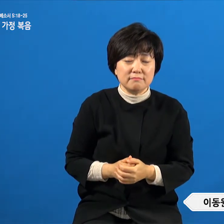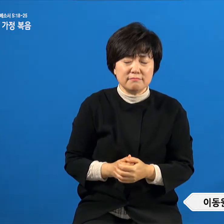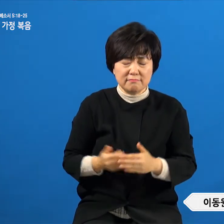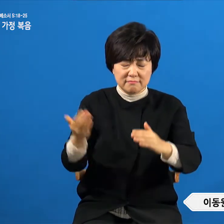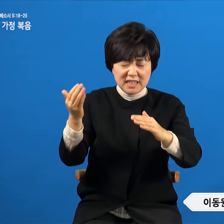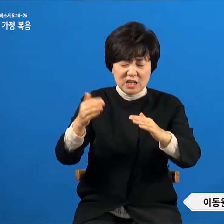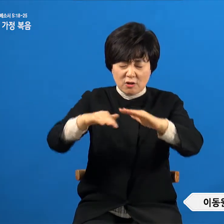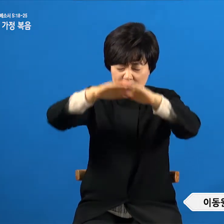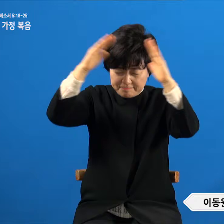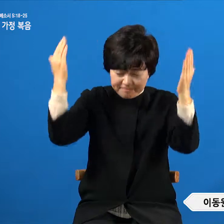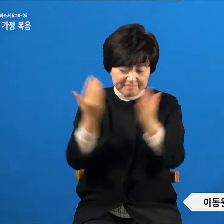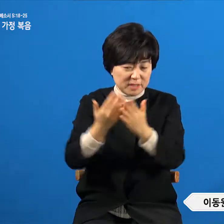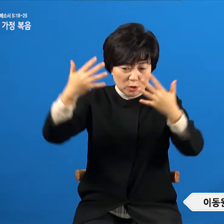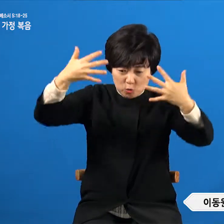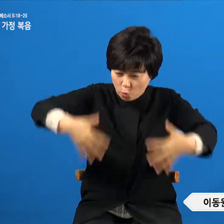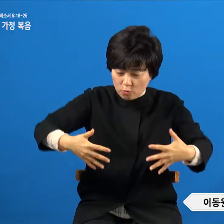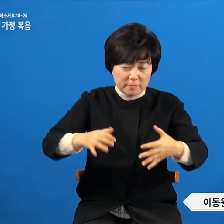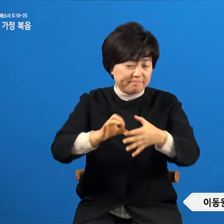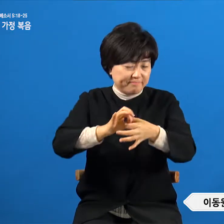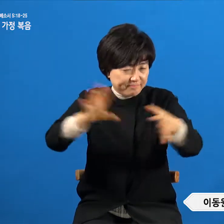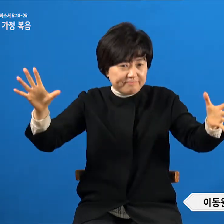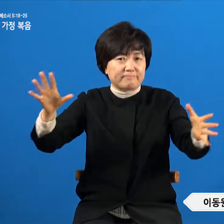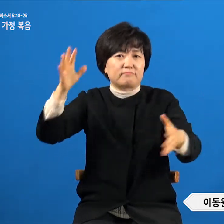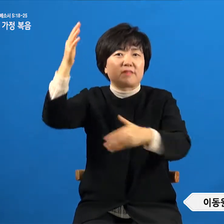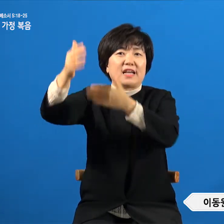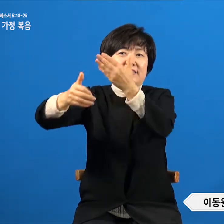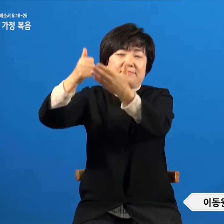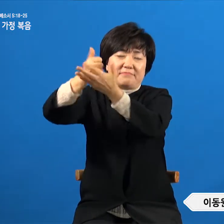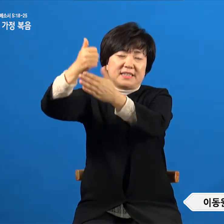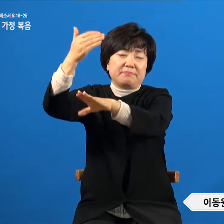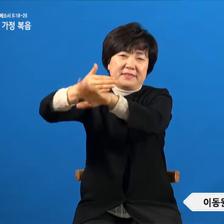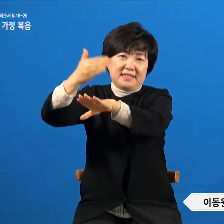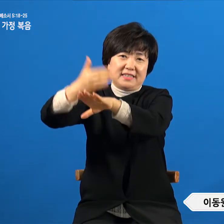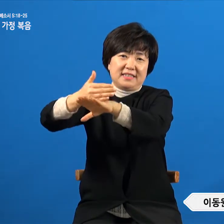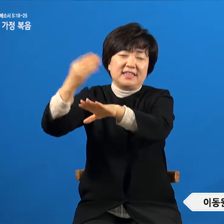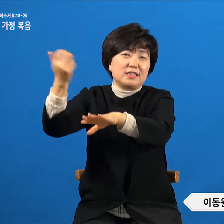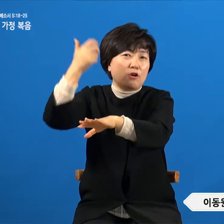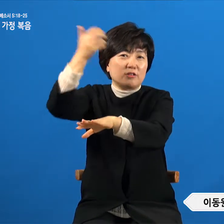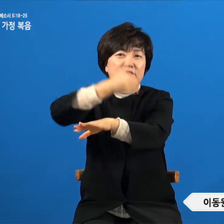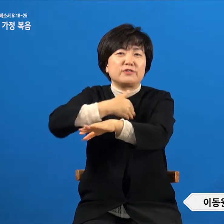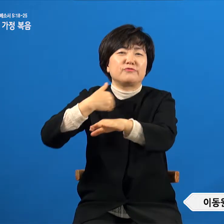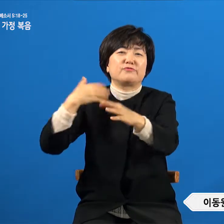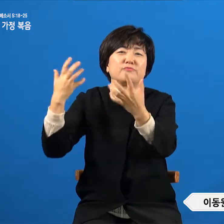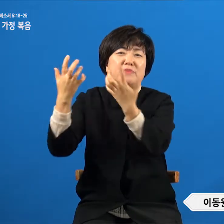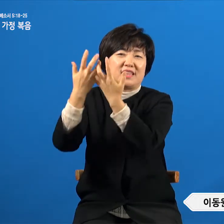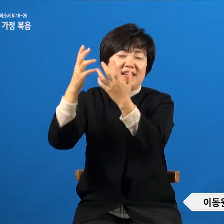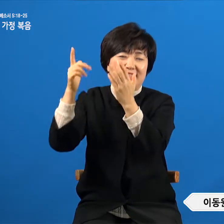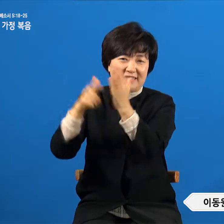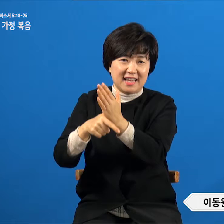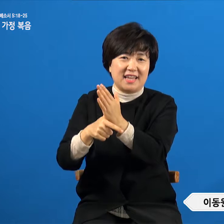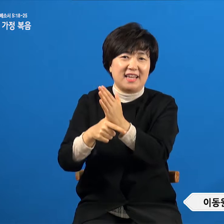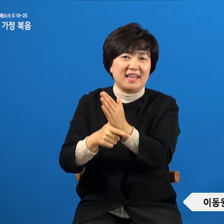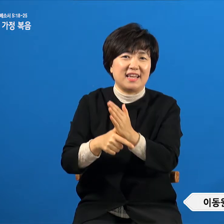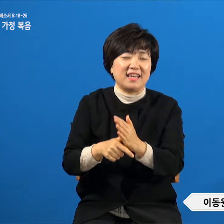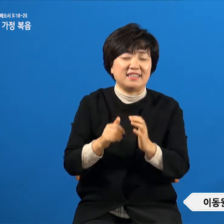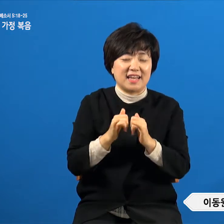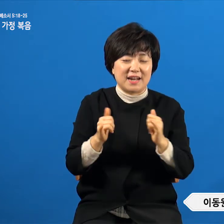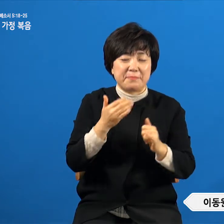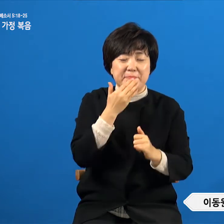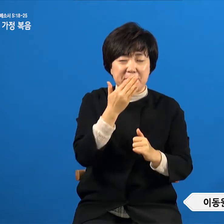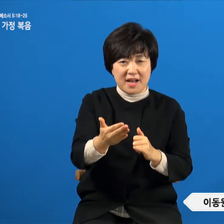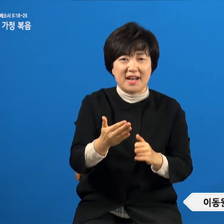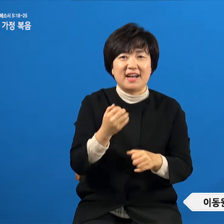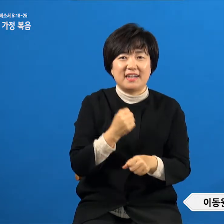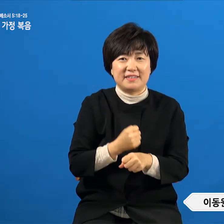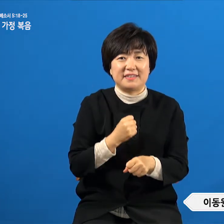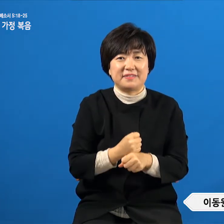감사가 아니에요. 이것은 조건을 넘어선 감사예요. 이것은 성령 충만에게, 사람에게 비로소 가능할 수